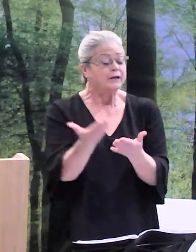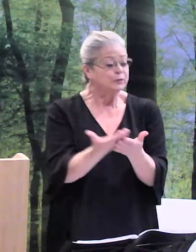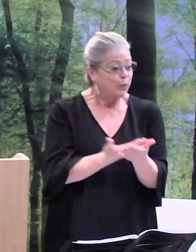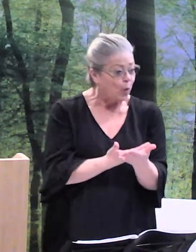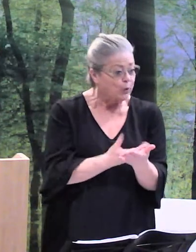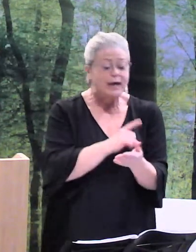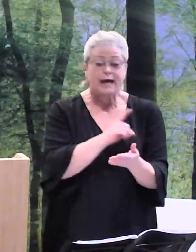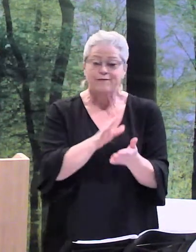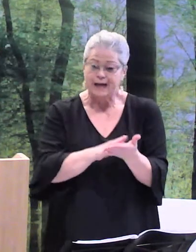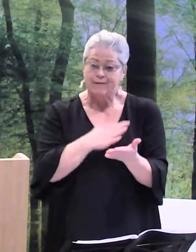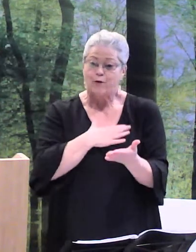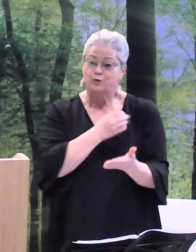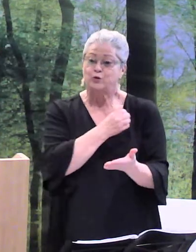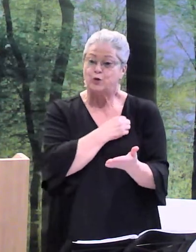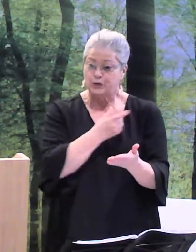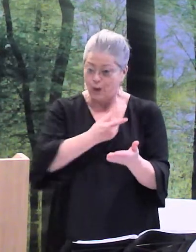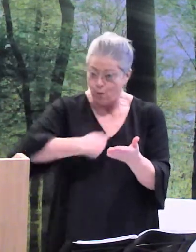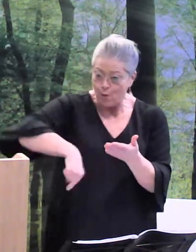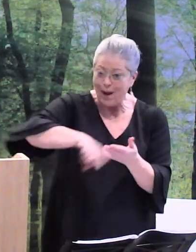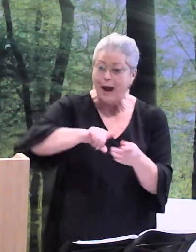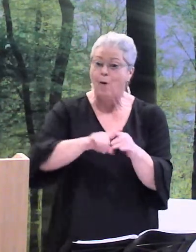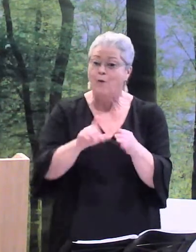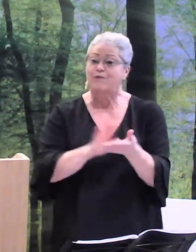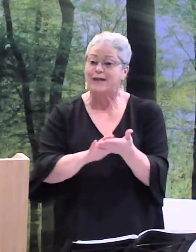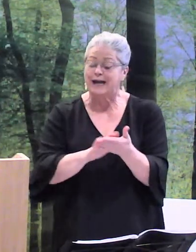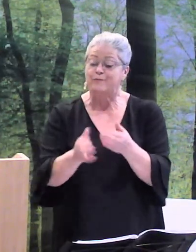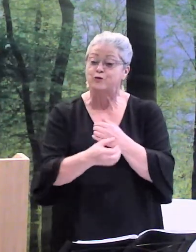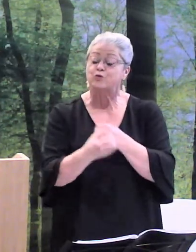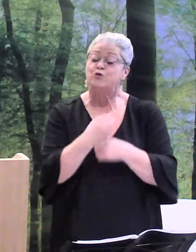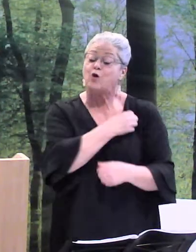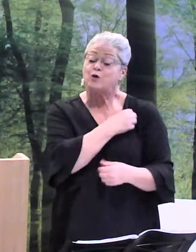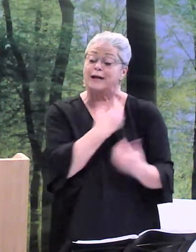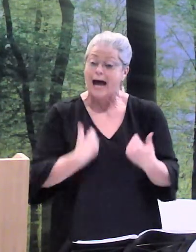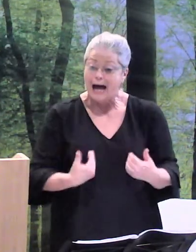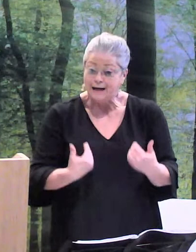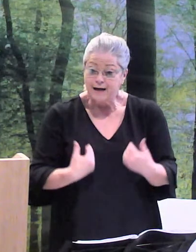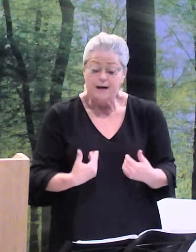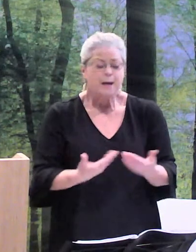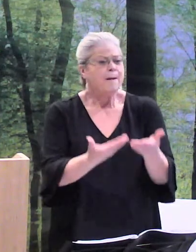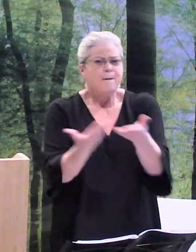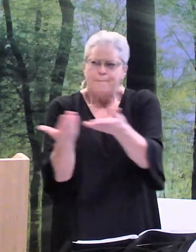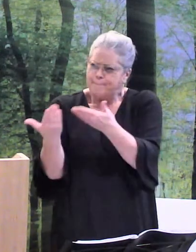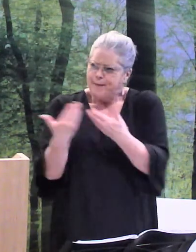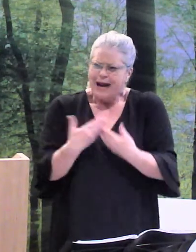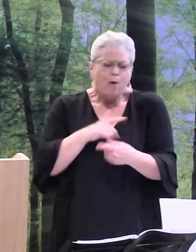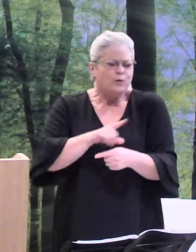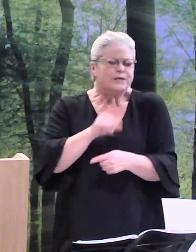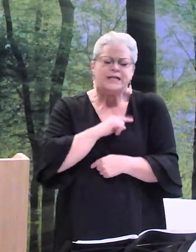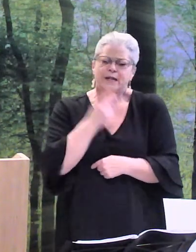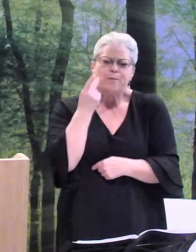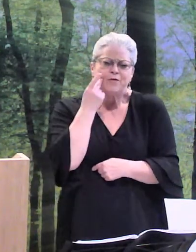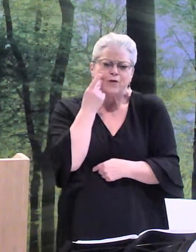ons onze schulden, zoals ook wij vergeven aan onze schuldenaren. En breng ons niet in beproeving,